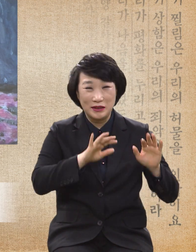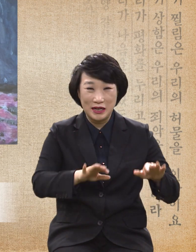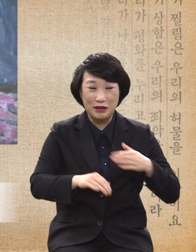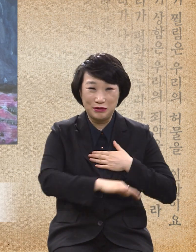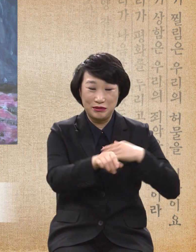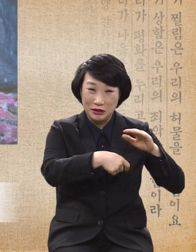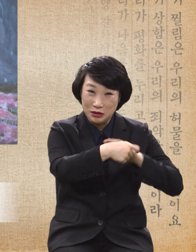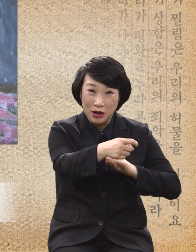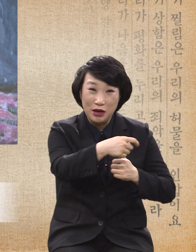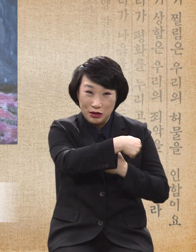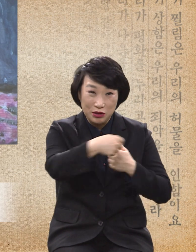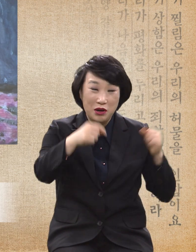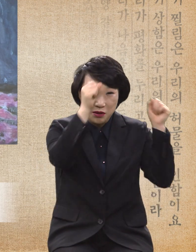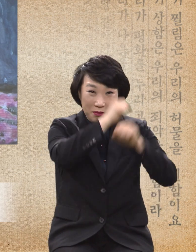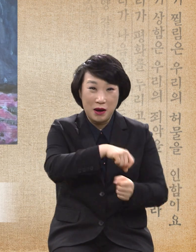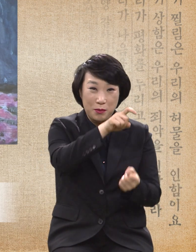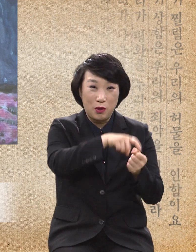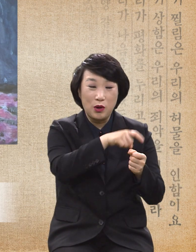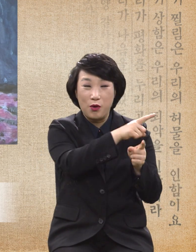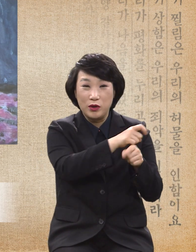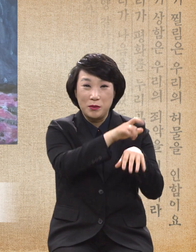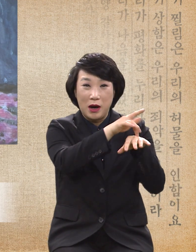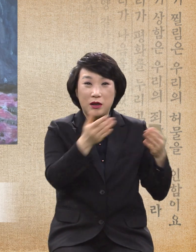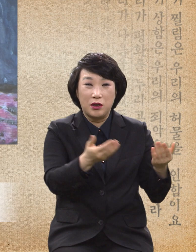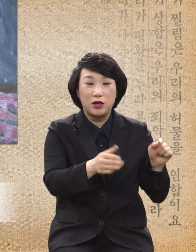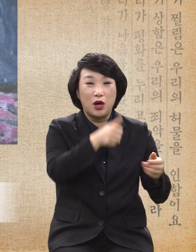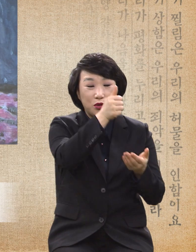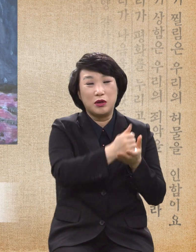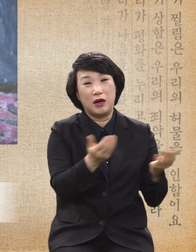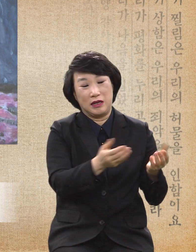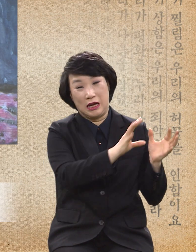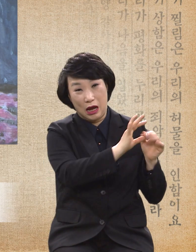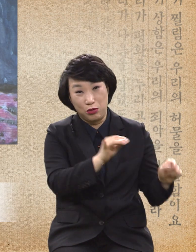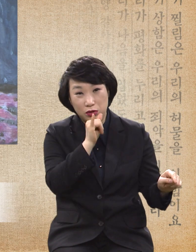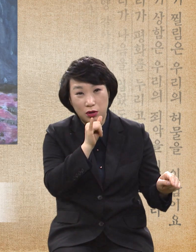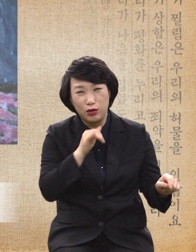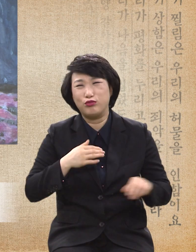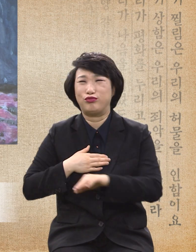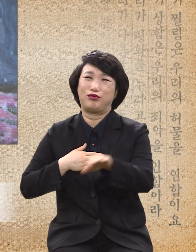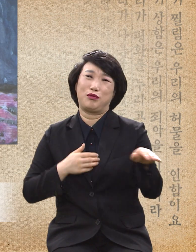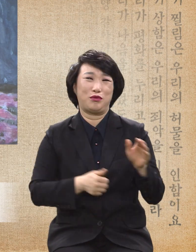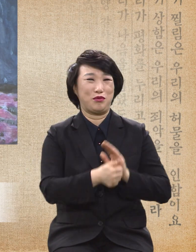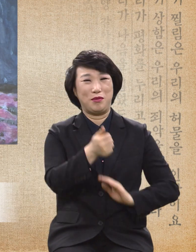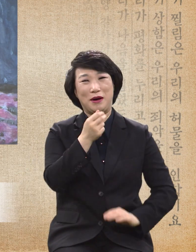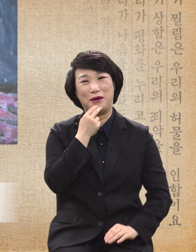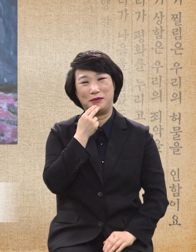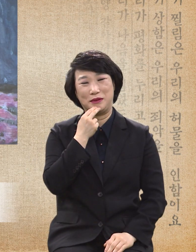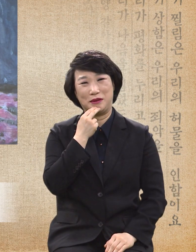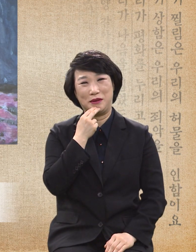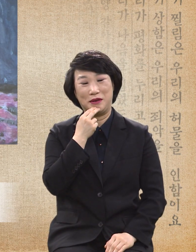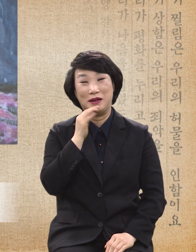도둑질하고 죽이고 멸망시키는 마귀, 사단, 귀신, 죄가 역사하는 소망 없어.